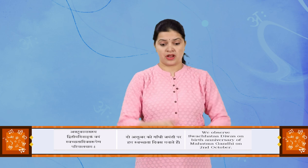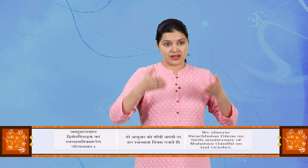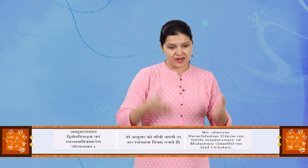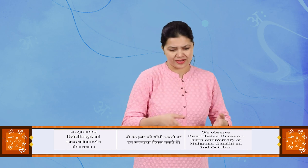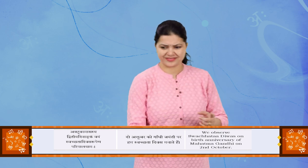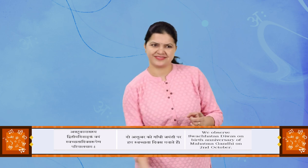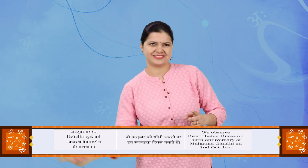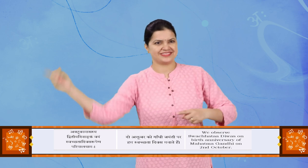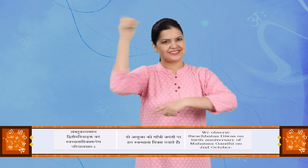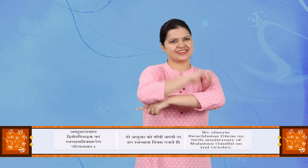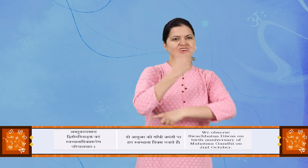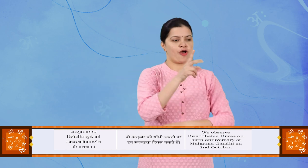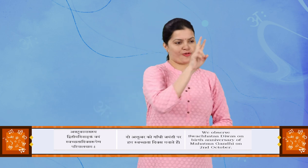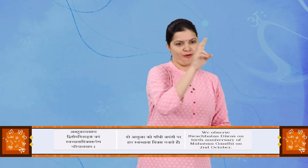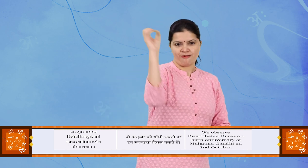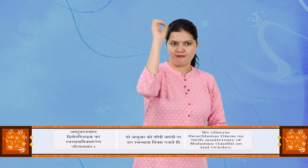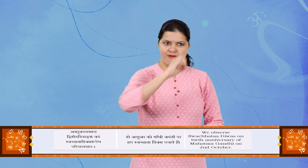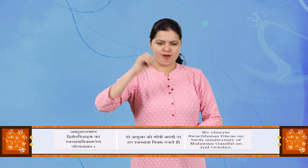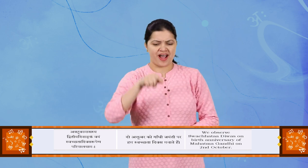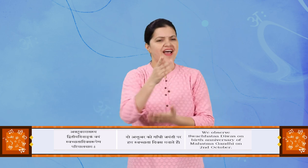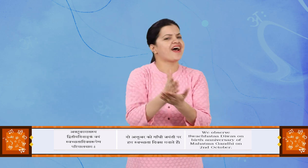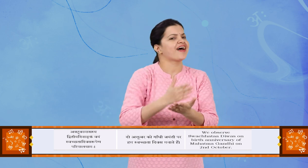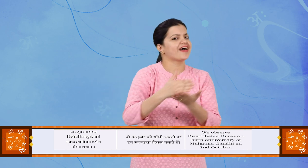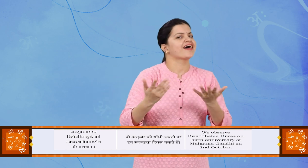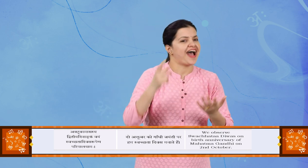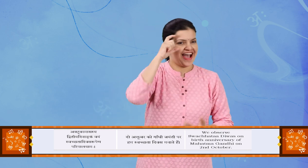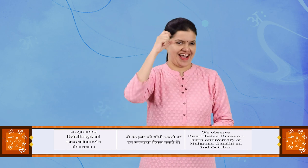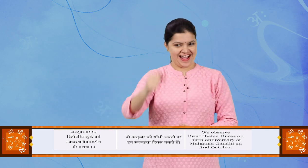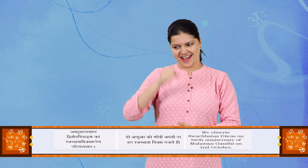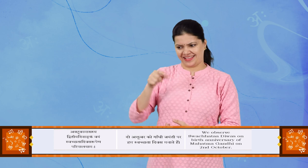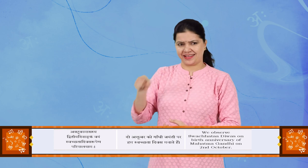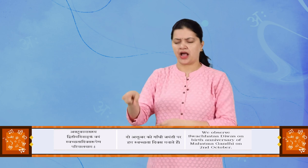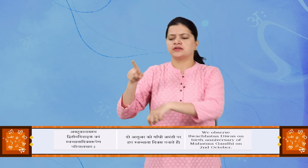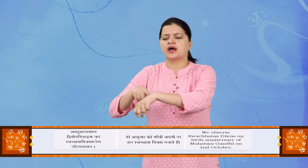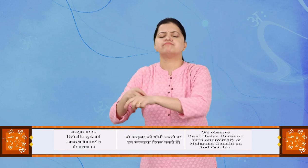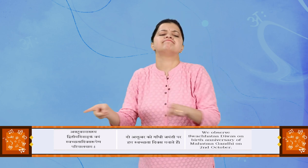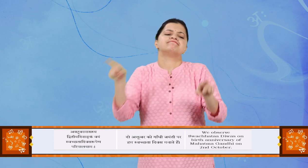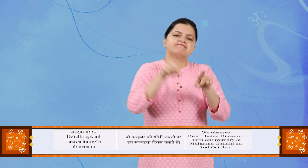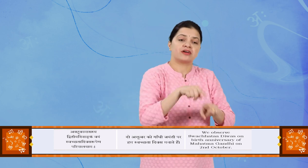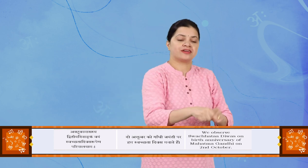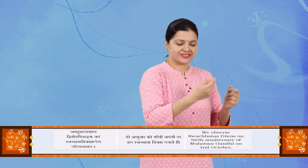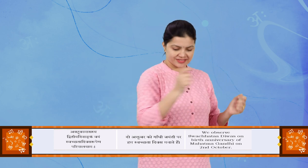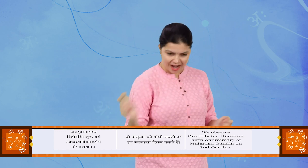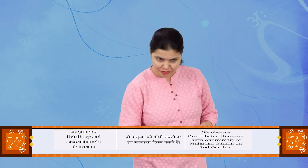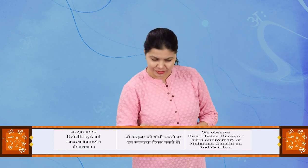कि अक्टूबर मासस्य द्वितीय दिनांक कम व्यायाम स्वच्छता दिवस रूपेण्ा परिपालय नाम